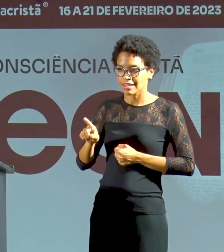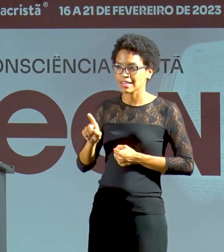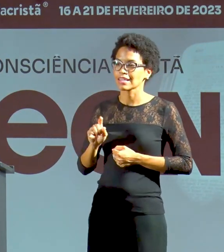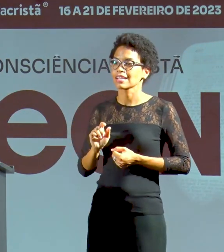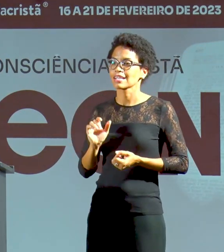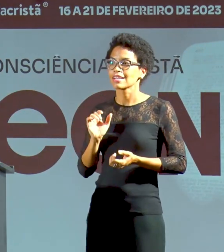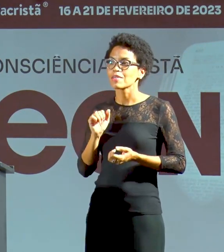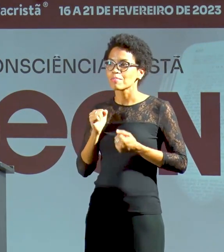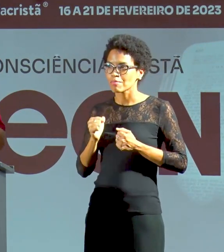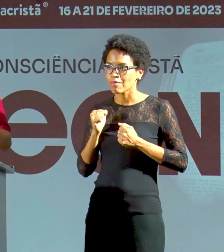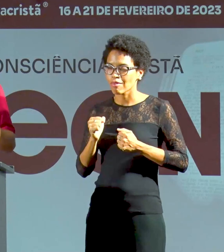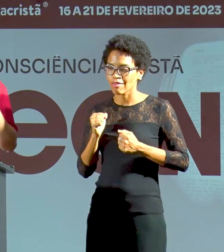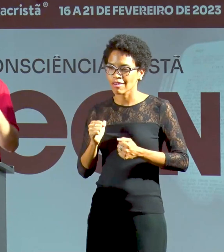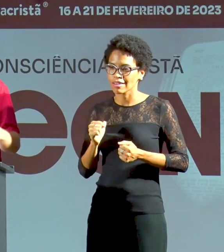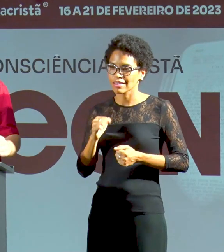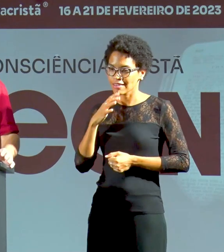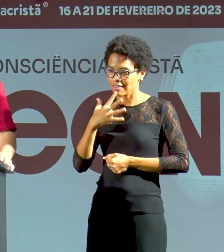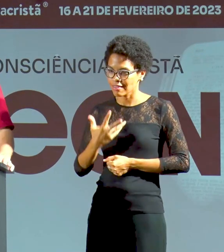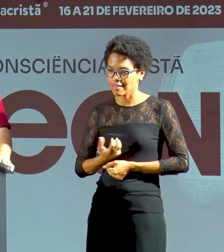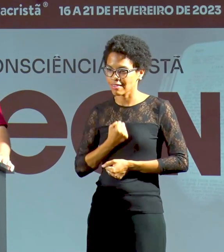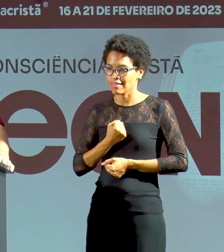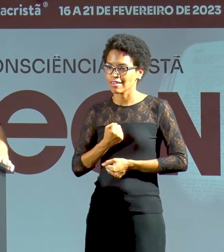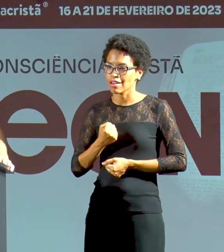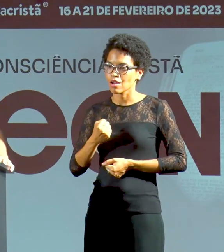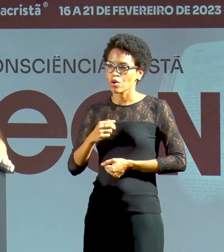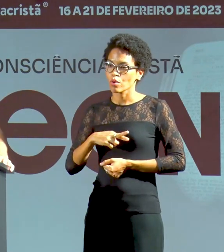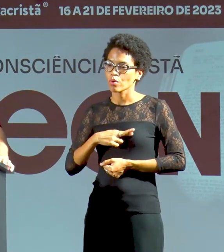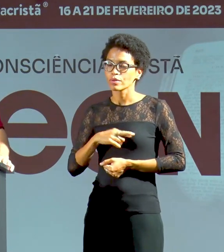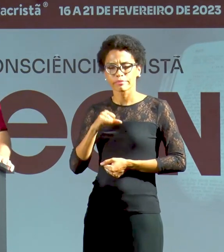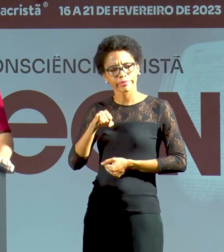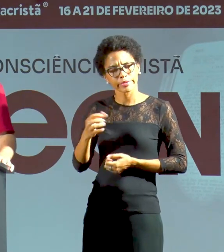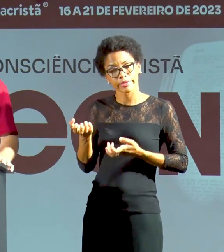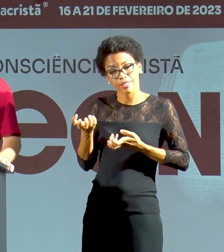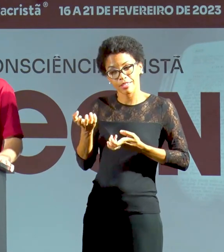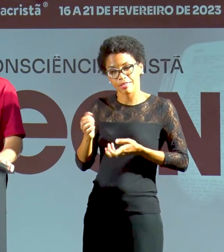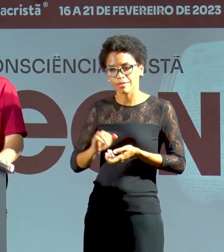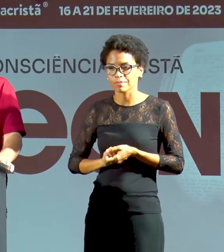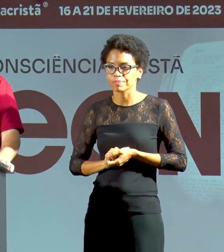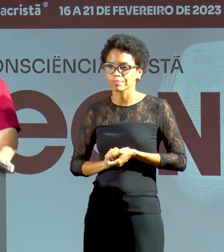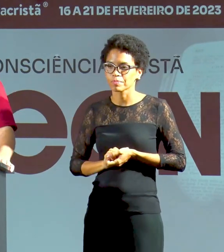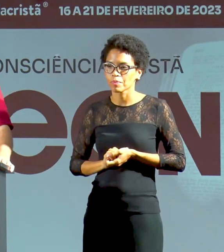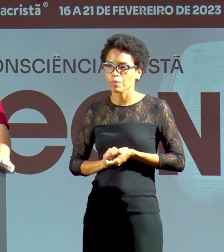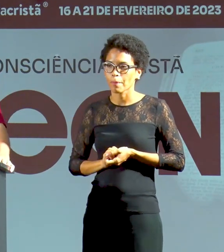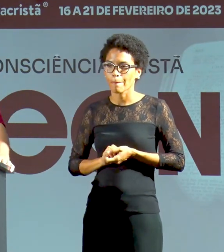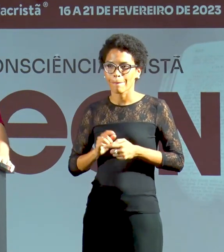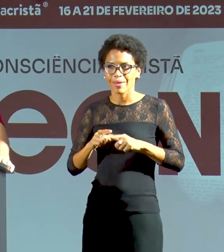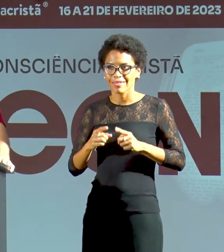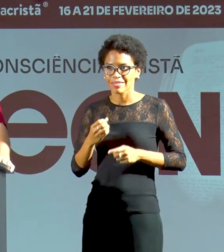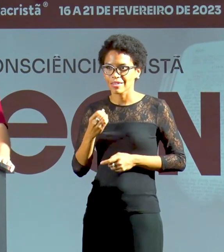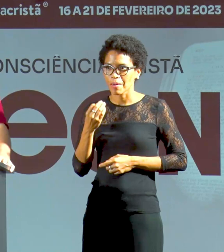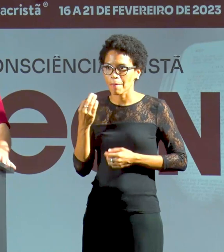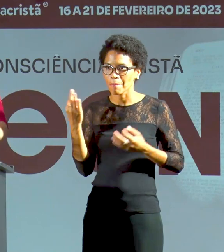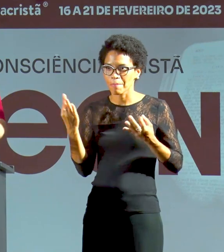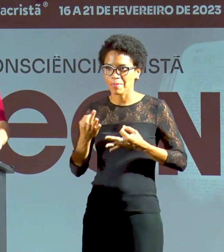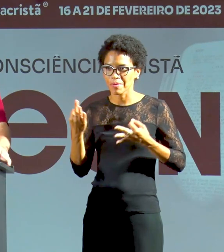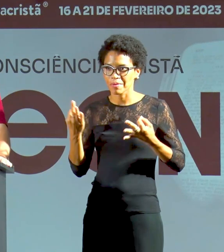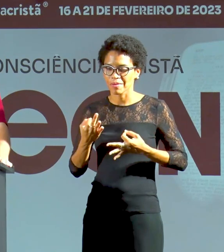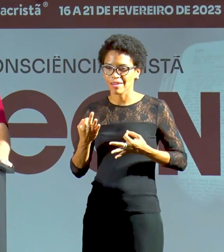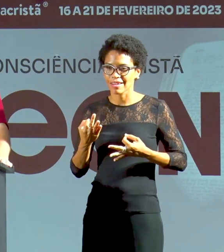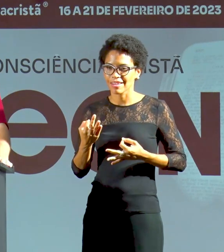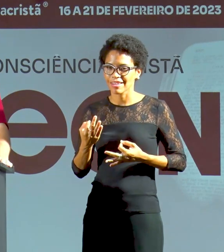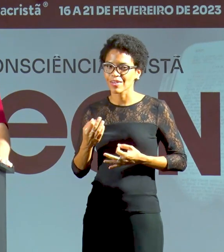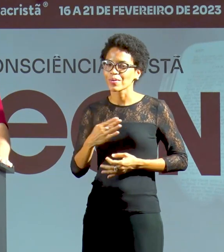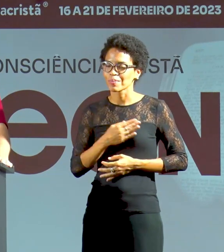ele pode resgatar Rute se ele quisesse Agora sabe o que que é sensacional ele